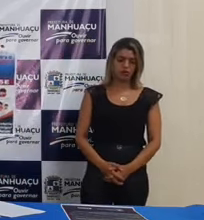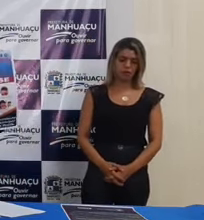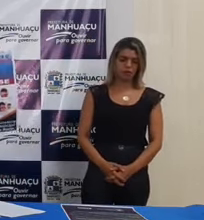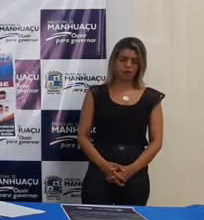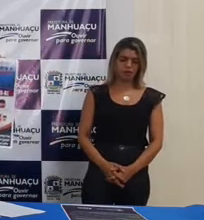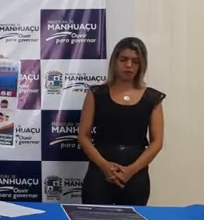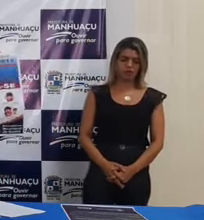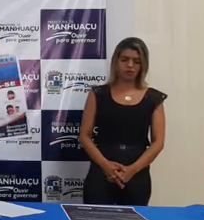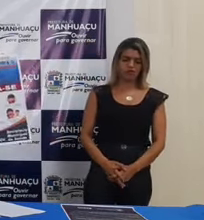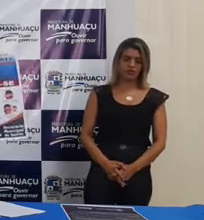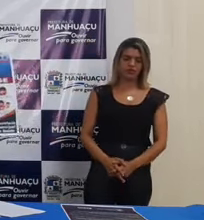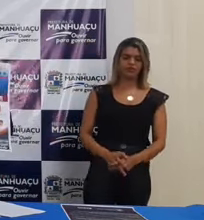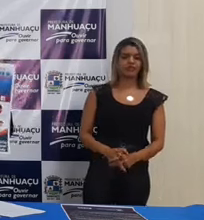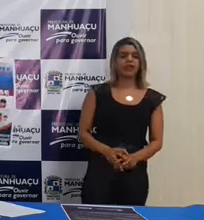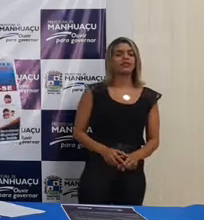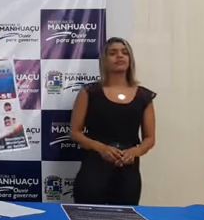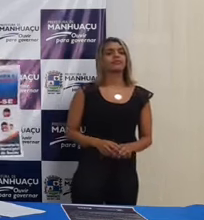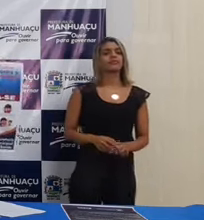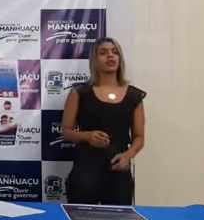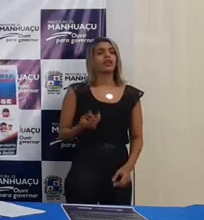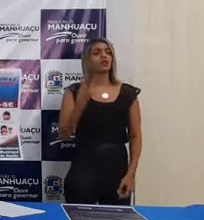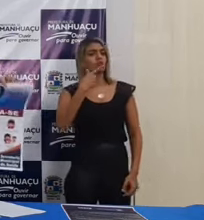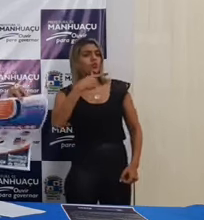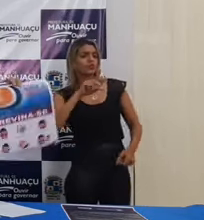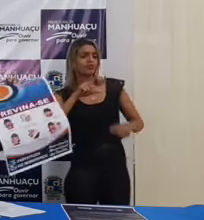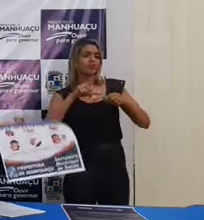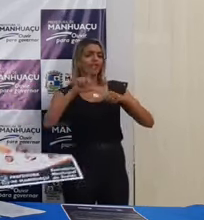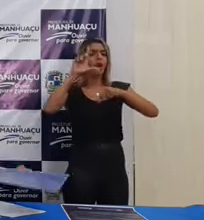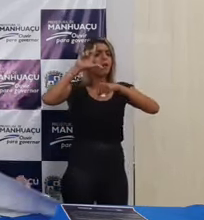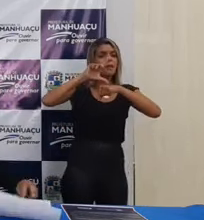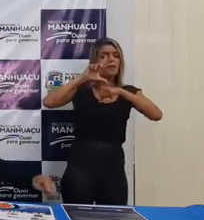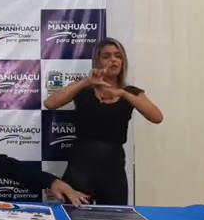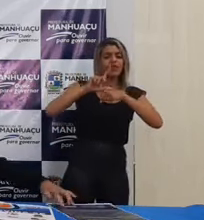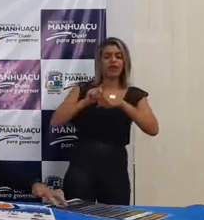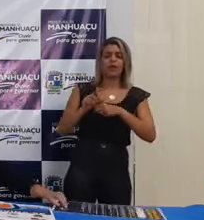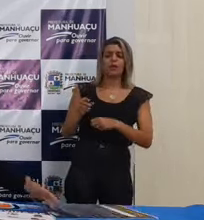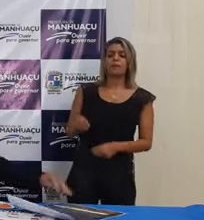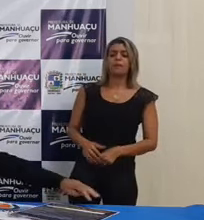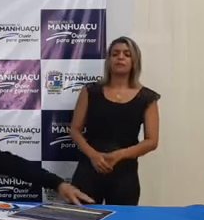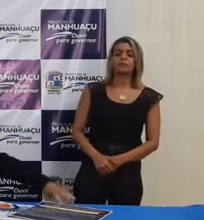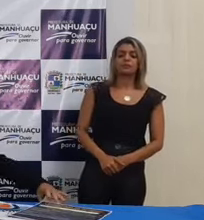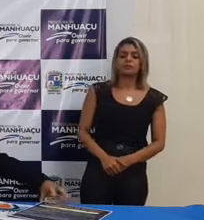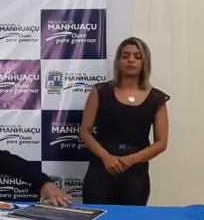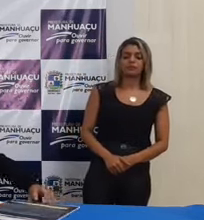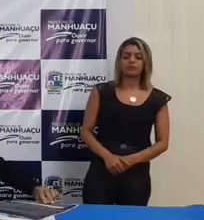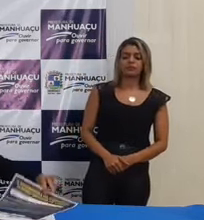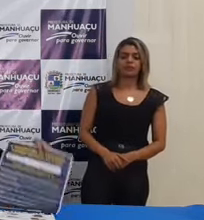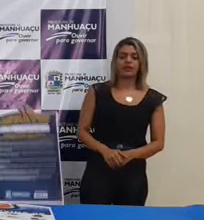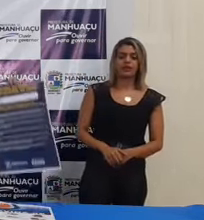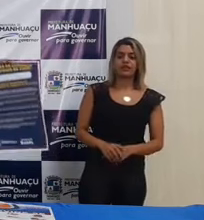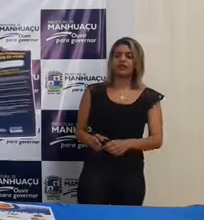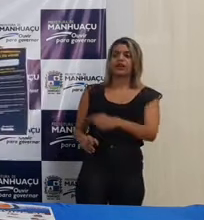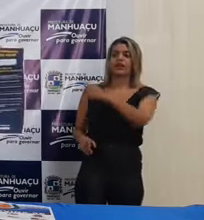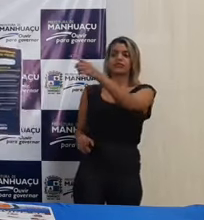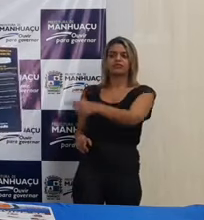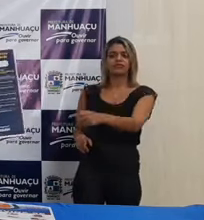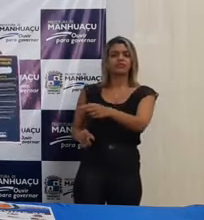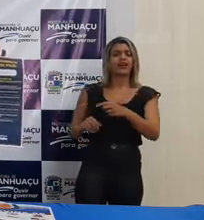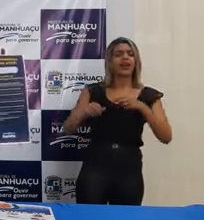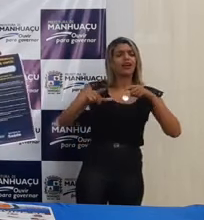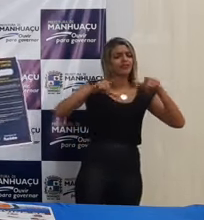de entrada do seu estabelecimento, as medidas que devem ser tomadas, que esse estabelecimento faz parte de um comitê, de um